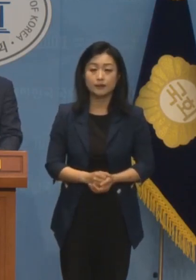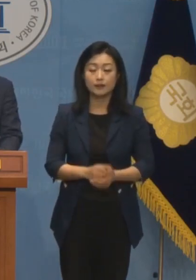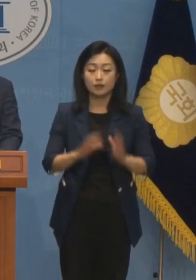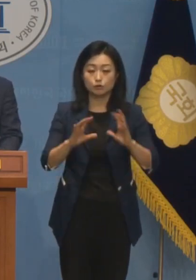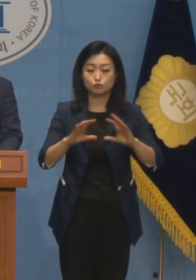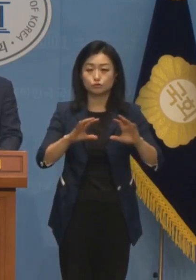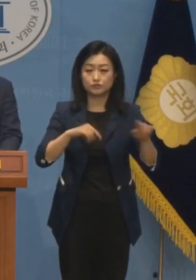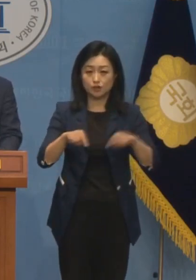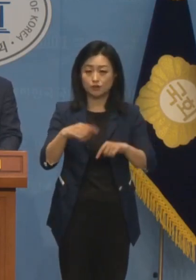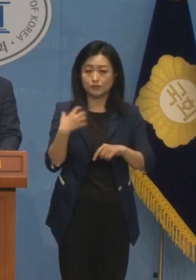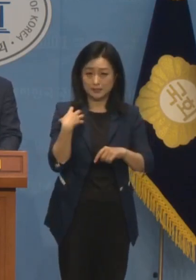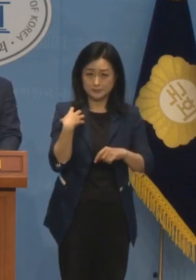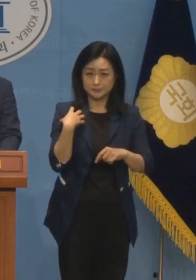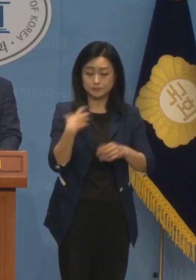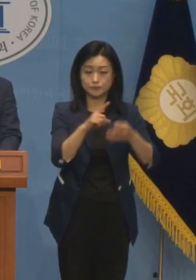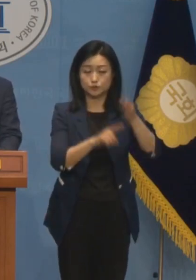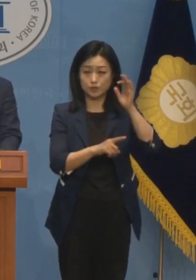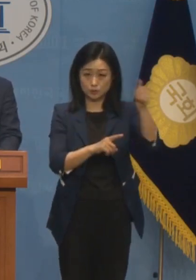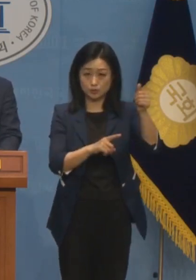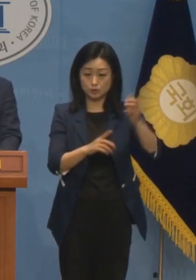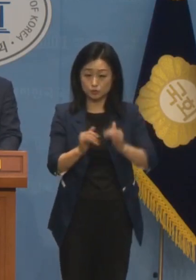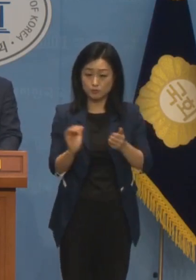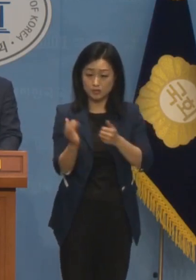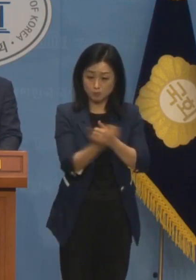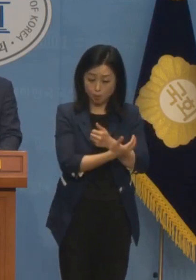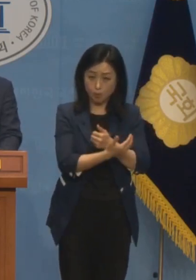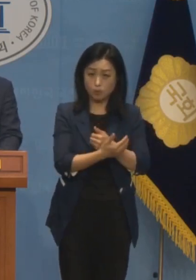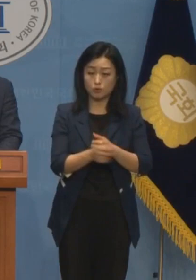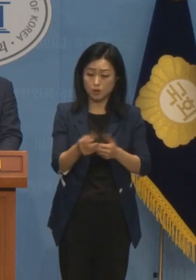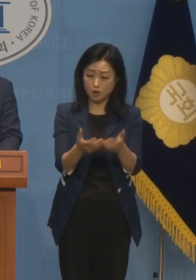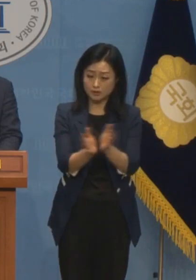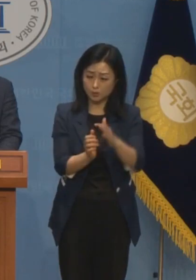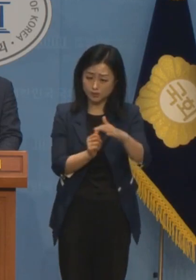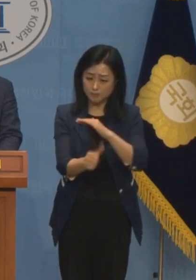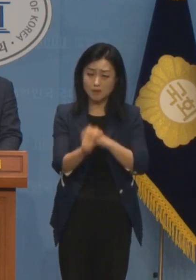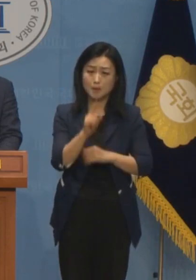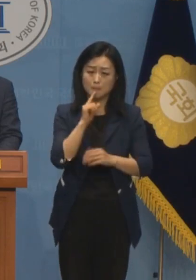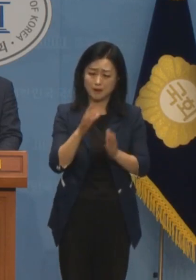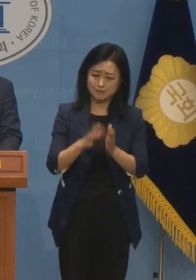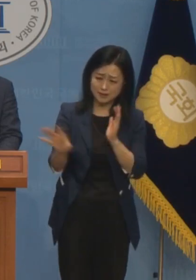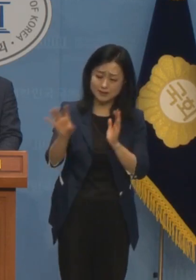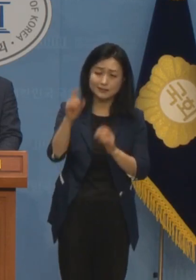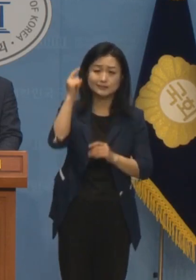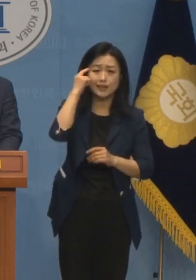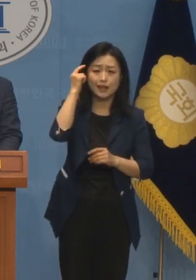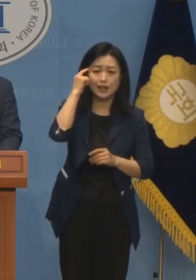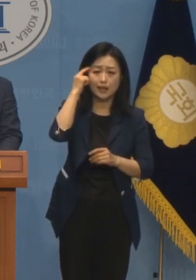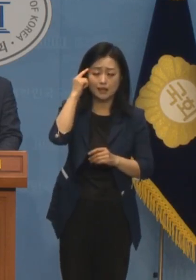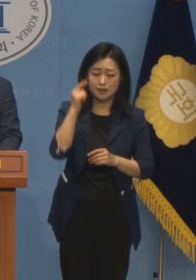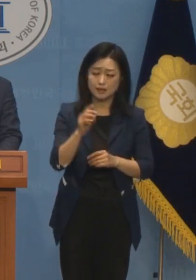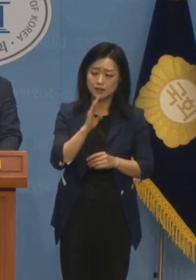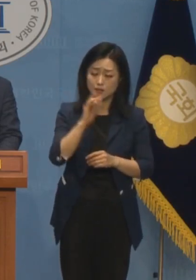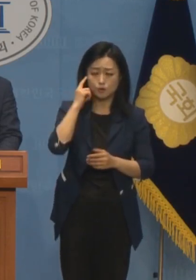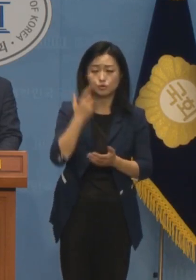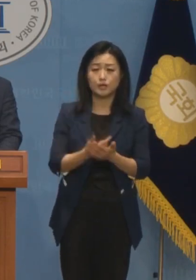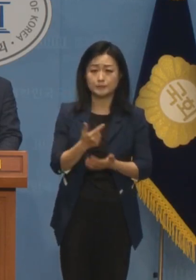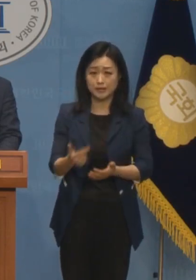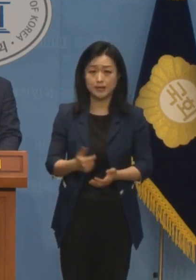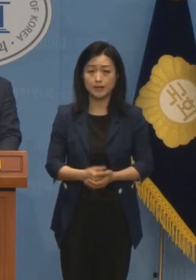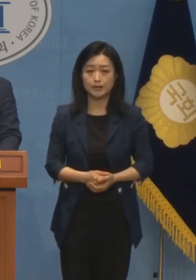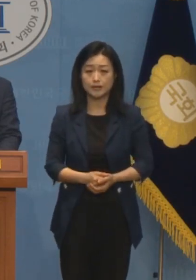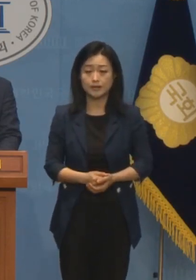국정을 책임지고 국민을 보호해야 할 여당 원내대표의 저열한 인식 수준에 경악을 금할 수